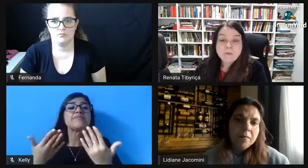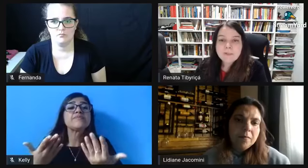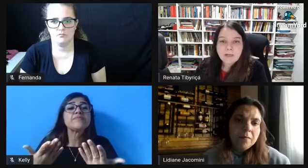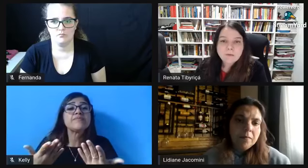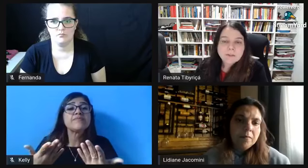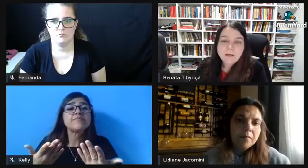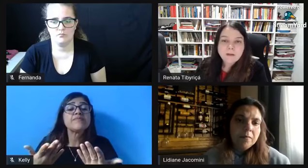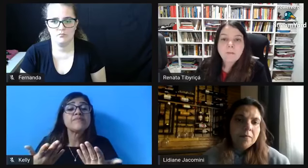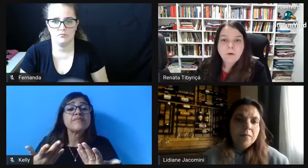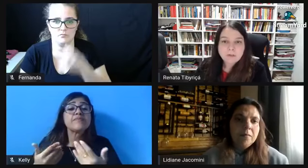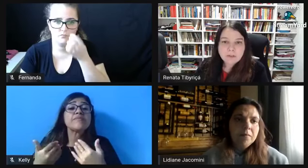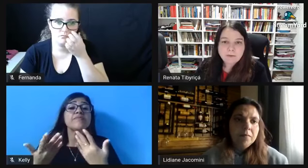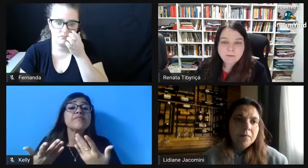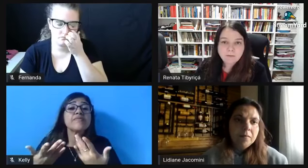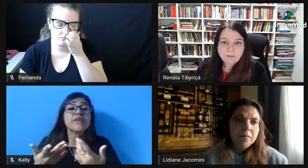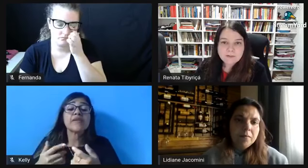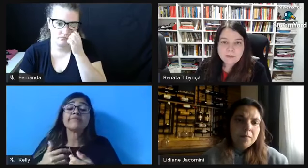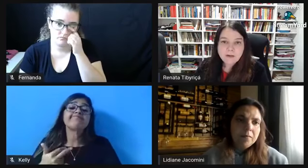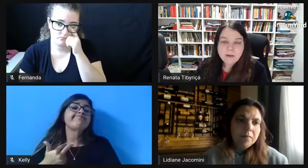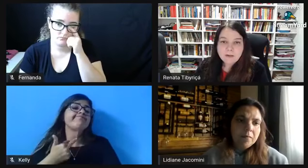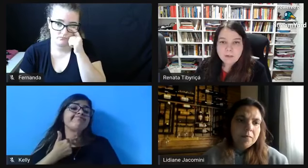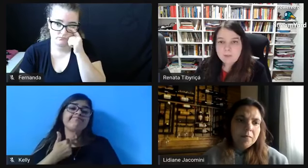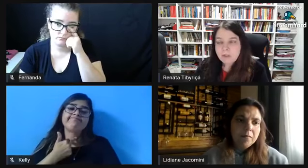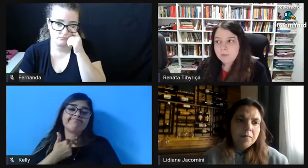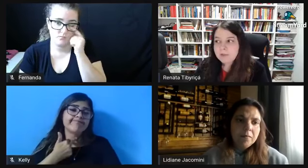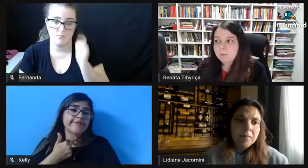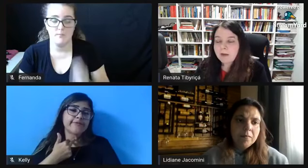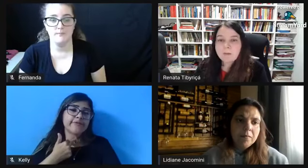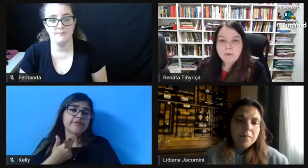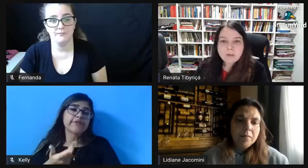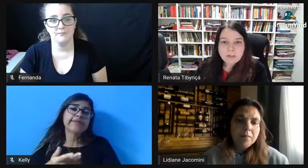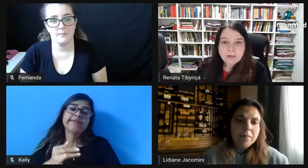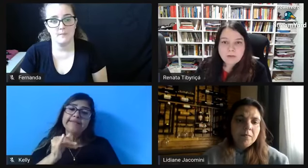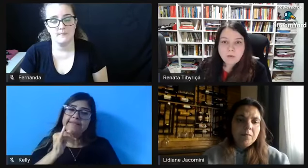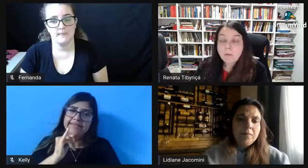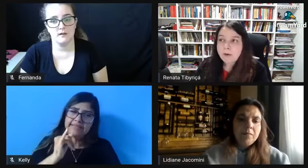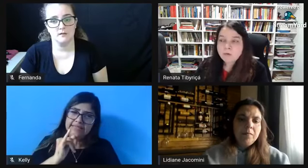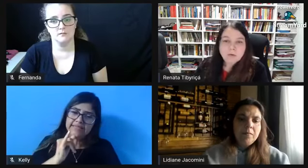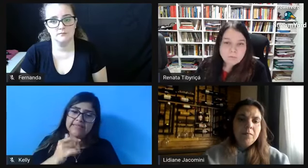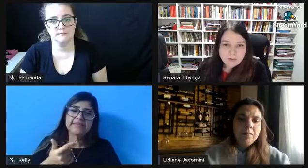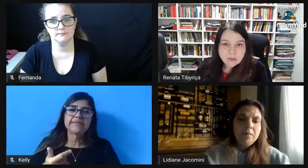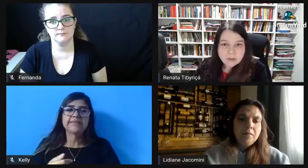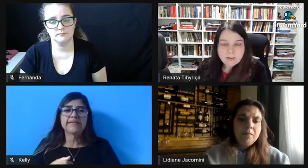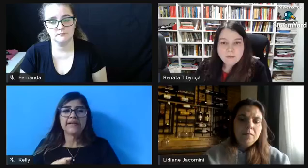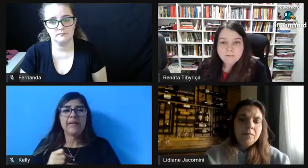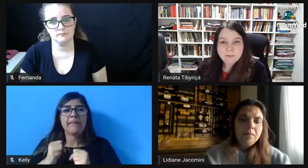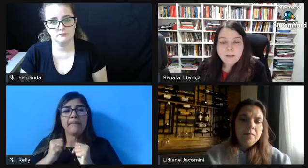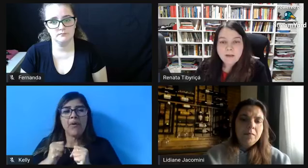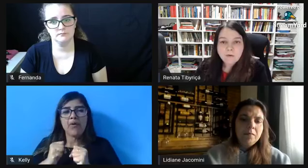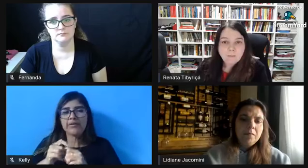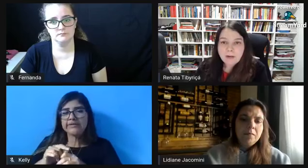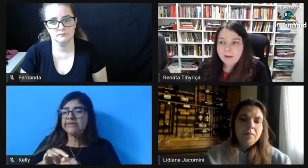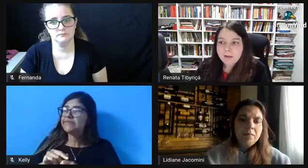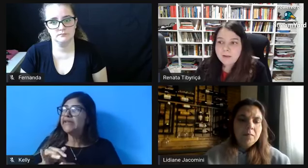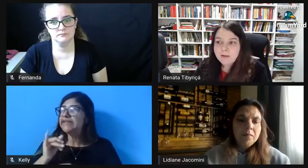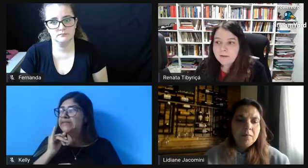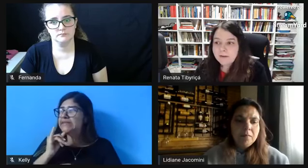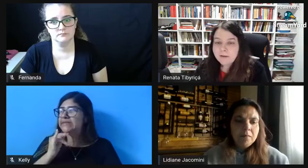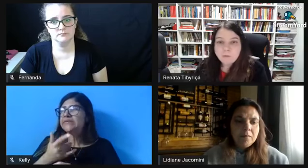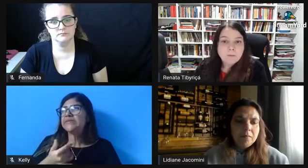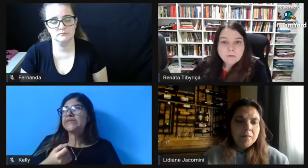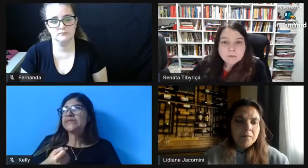quais seriam os atos que ela não pode fazer. De repente, por exemplo, ela pode comprar um sorvete, né,